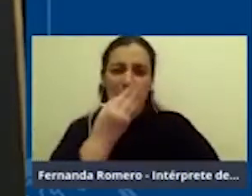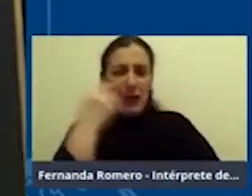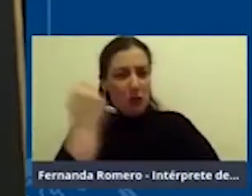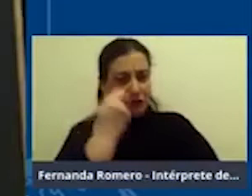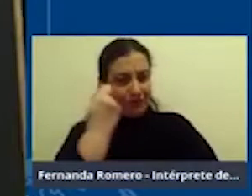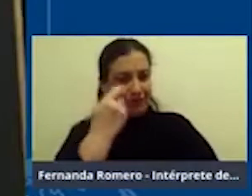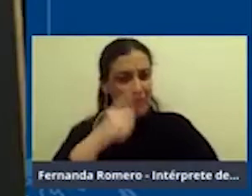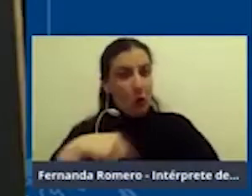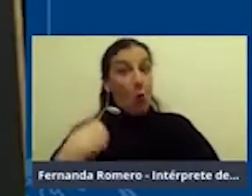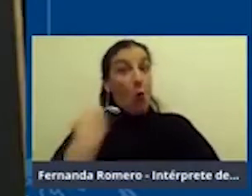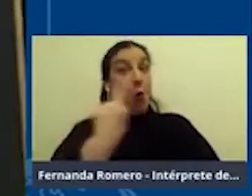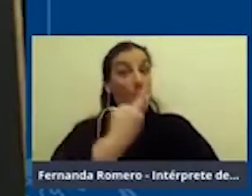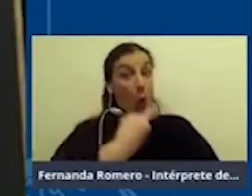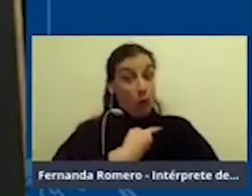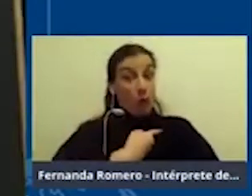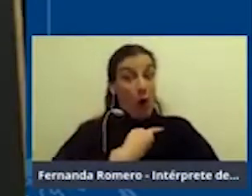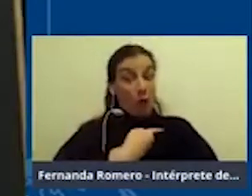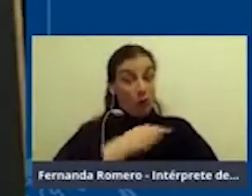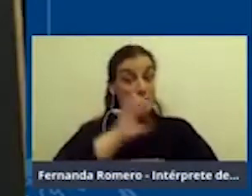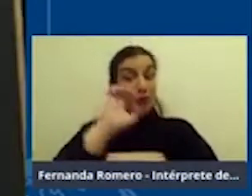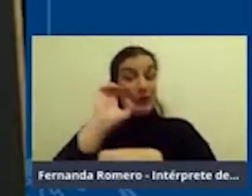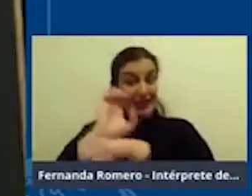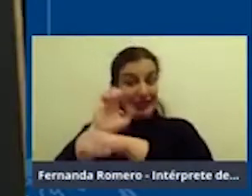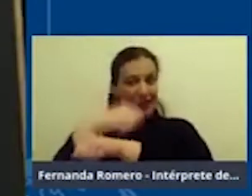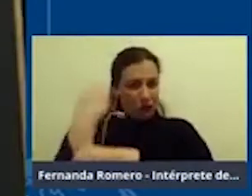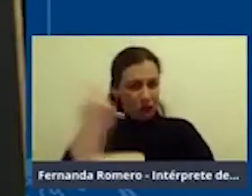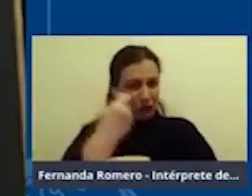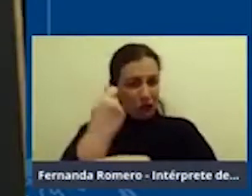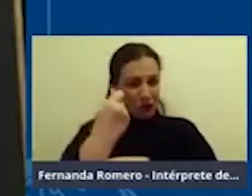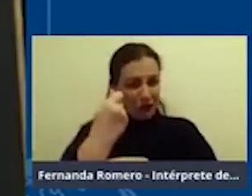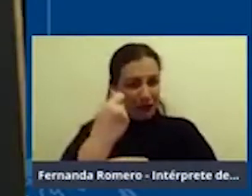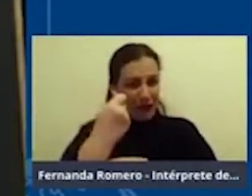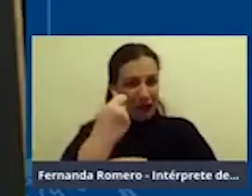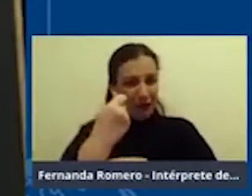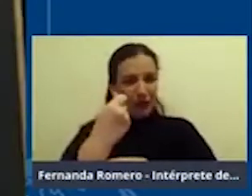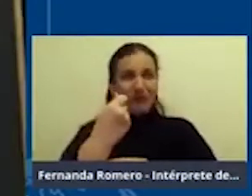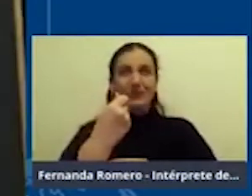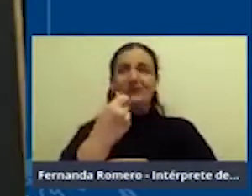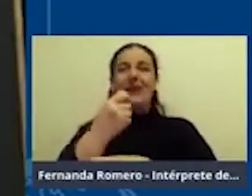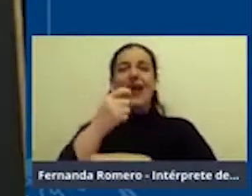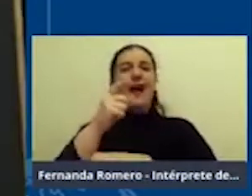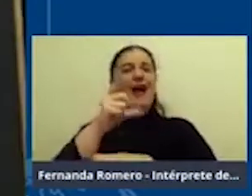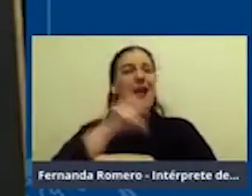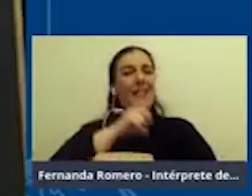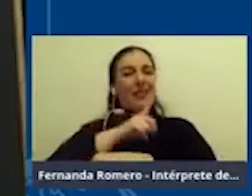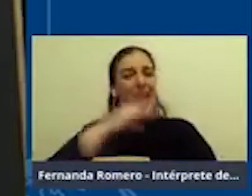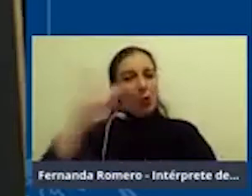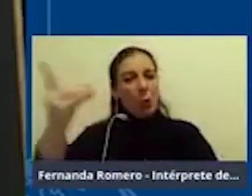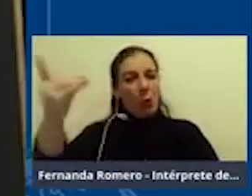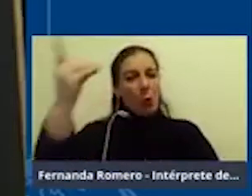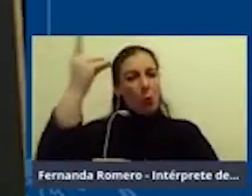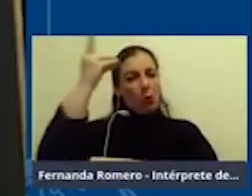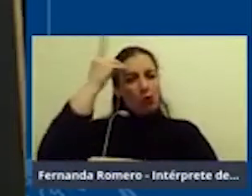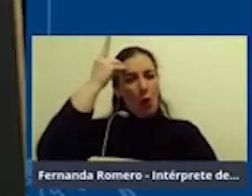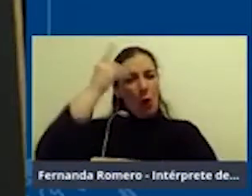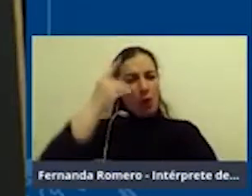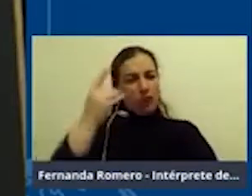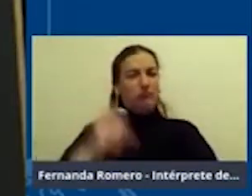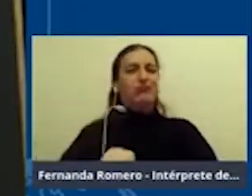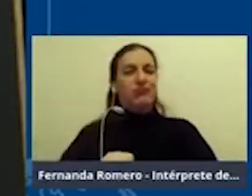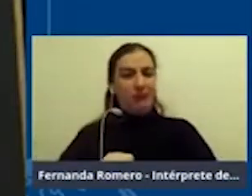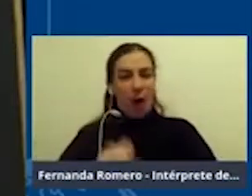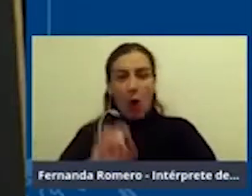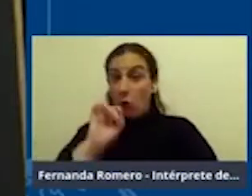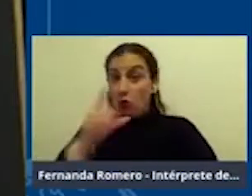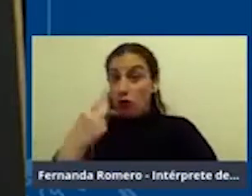uma vocação de um Estado ser globalizado e com uma vocação internacional muito grande. Basta ver a